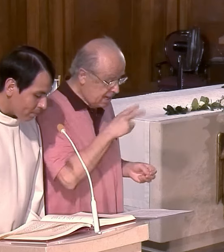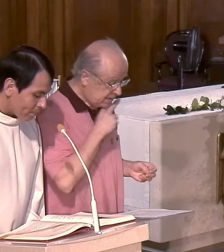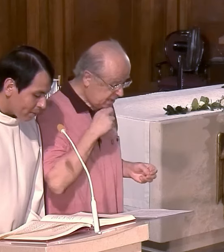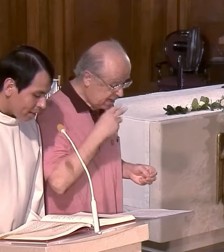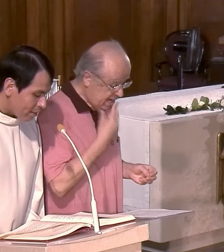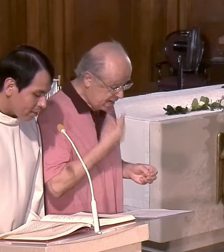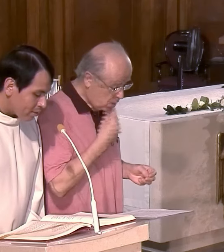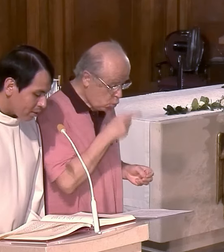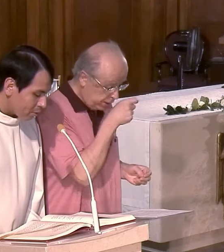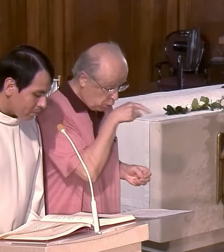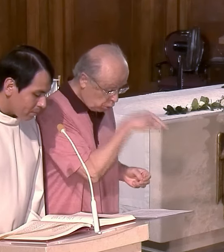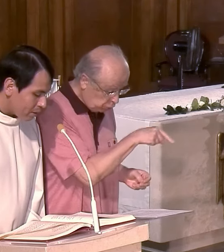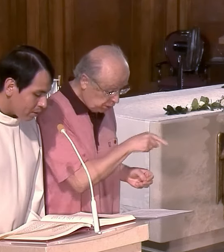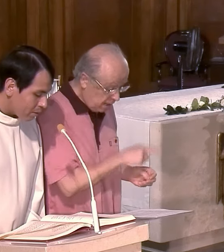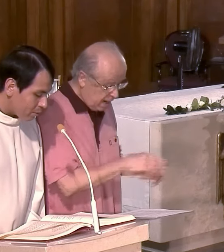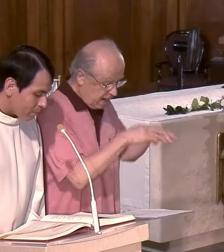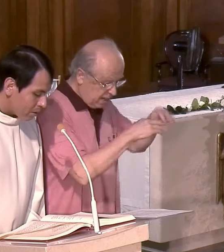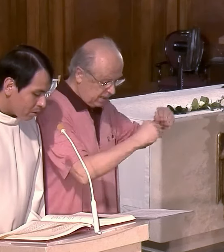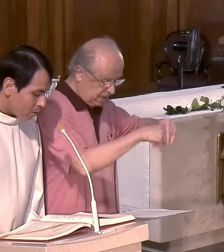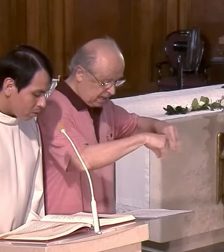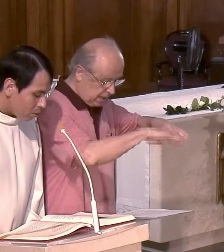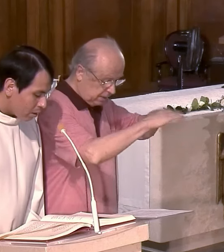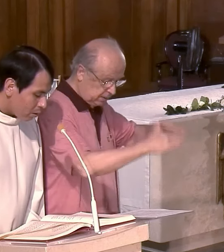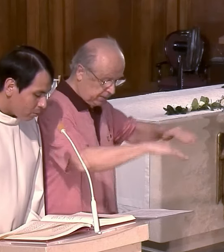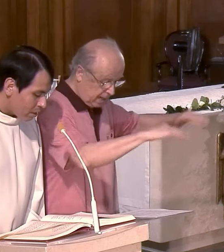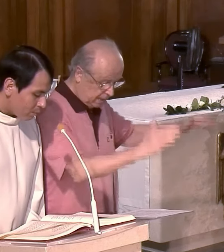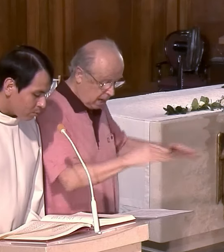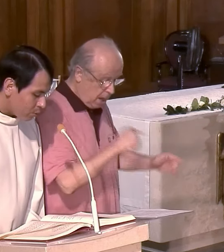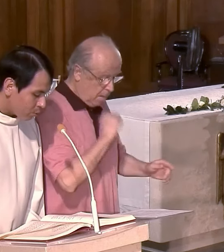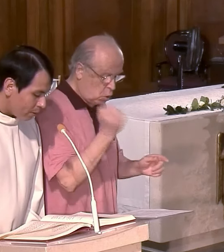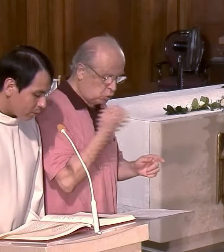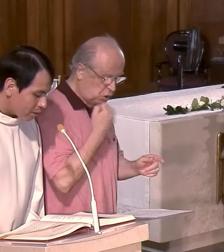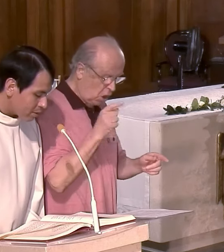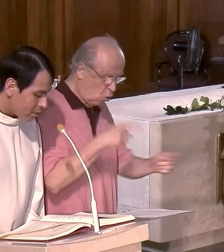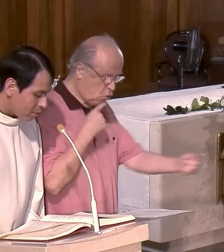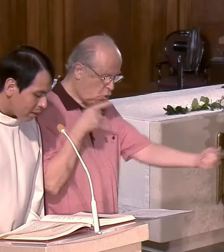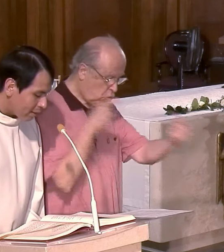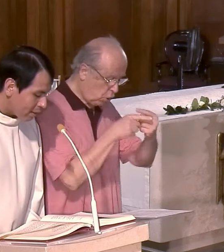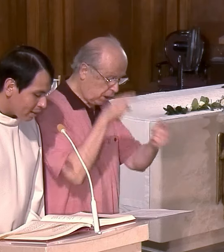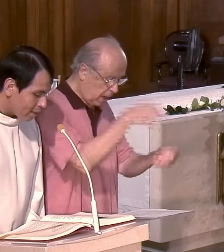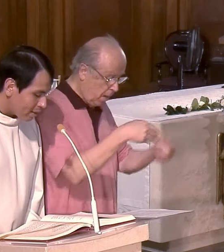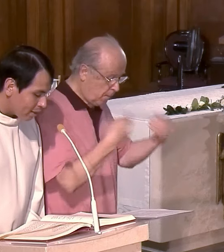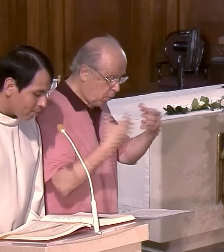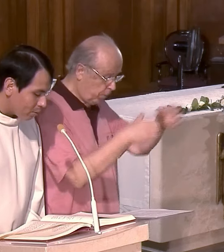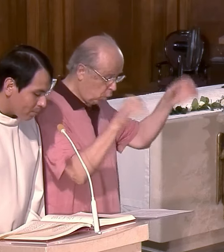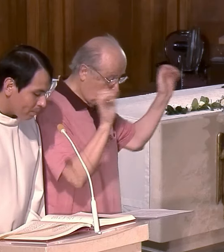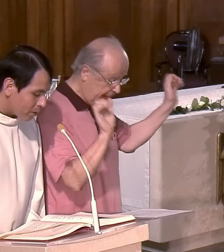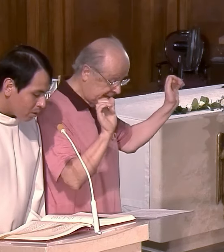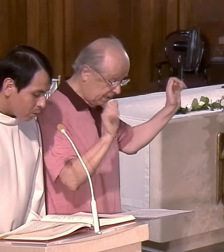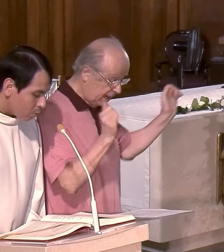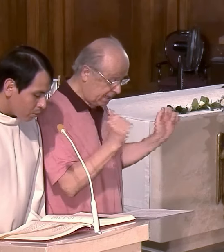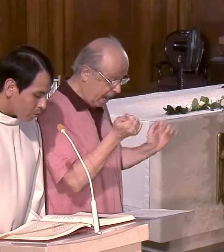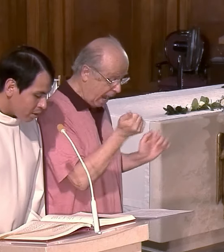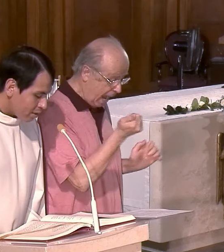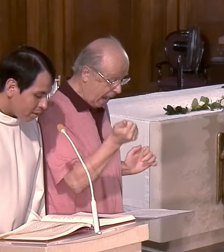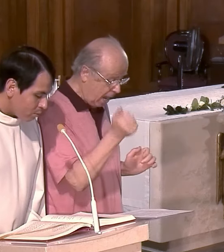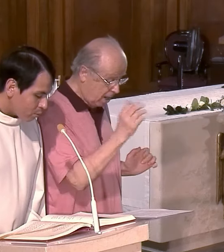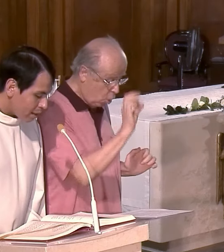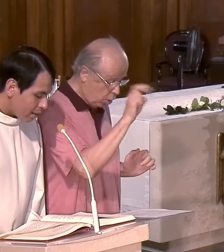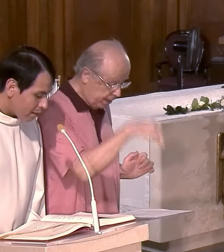Aarón en el desierto, diciendo: ojalá hubiéramos muerto a manos del Señor en la tierra de Egipto, cuando